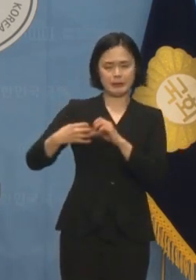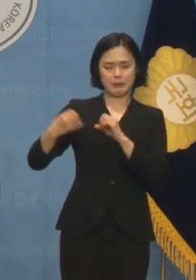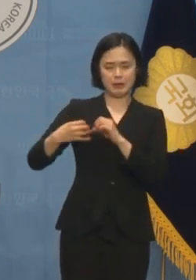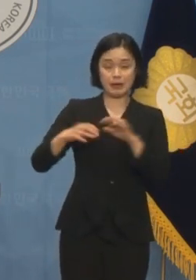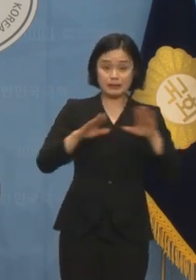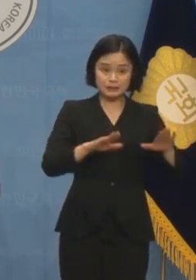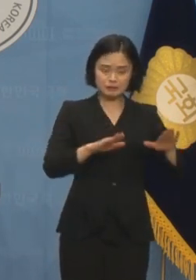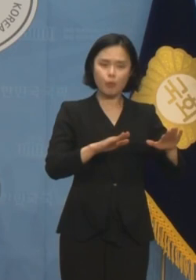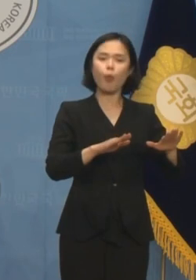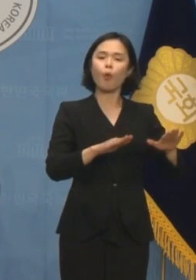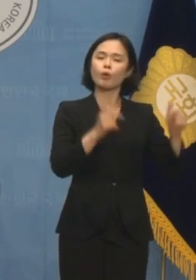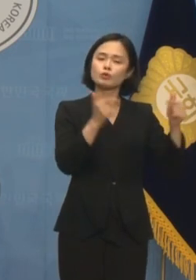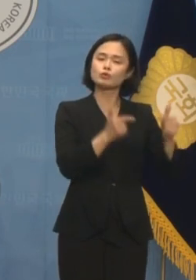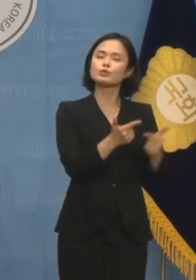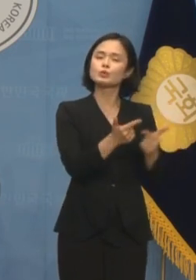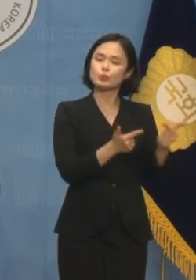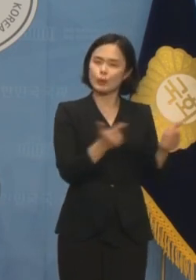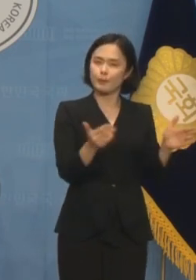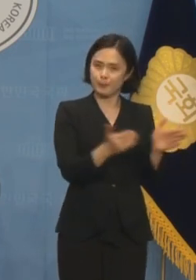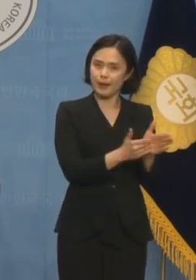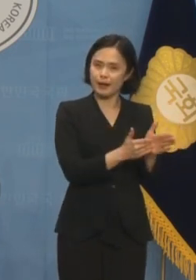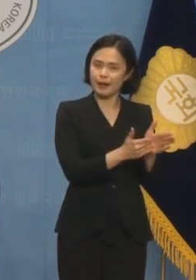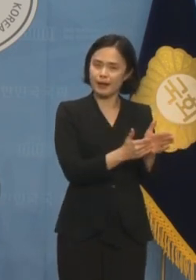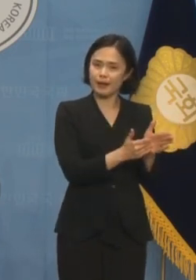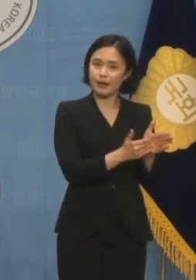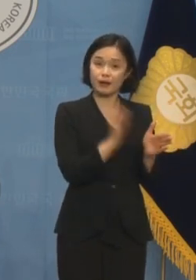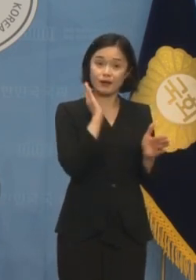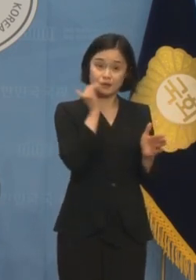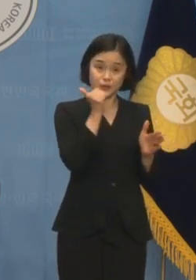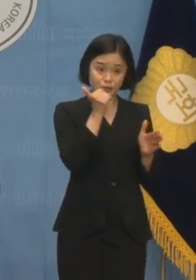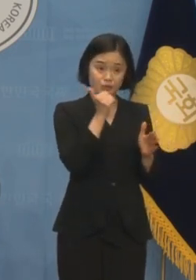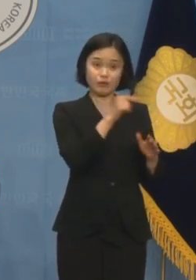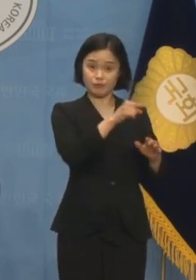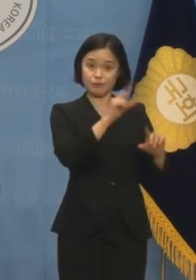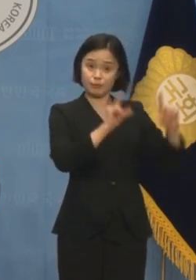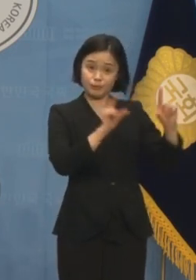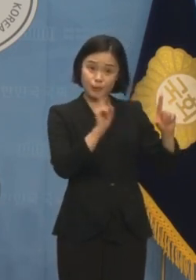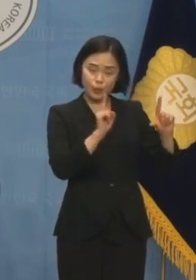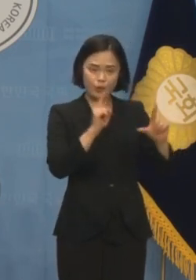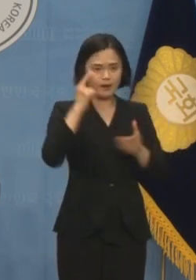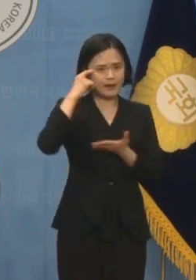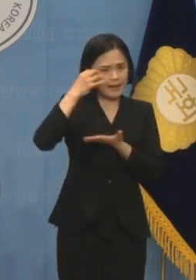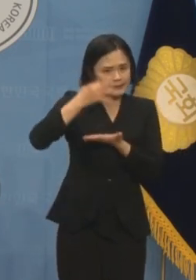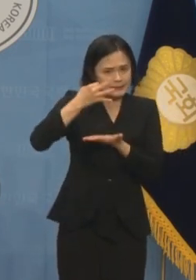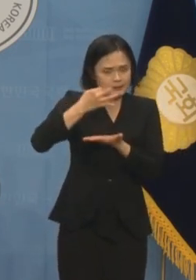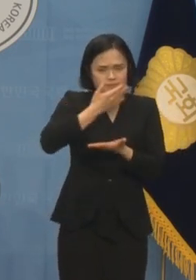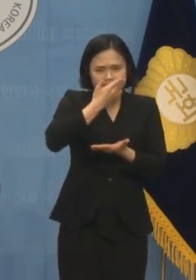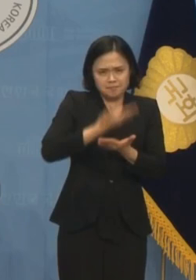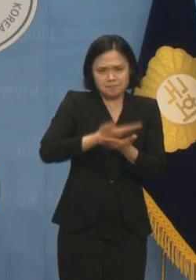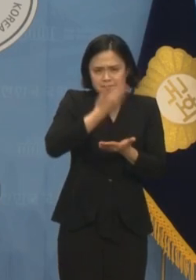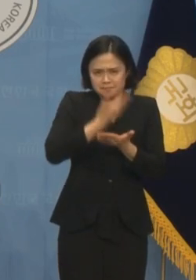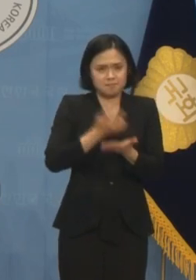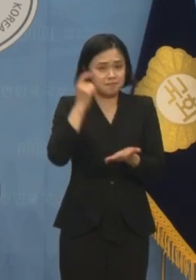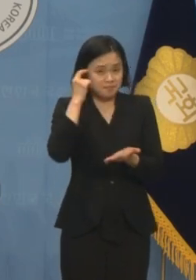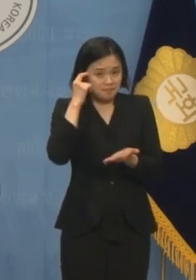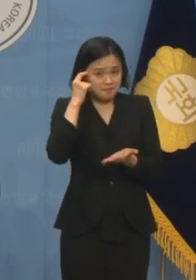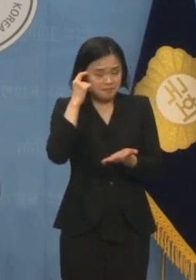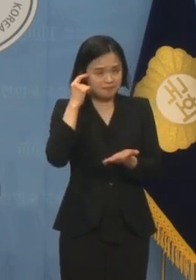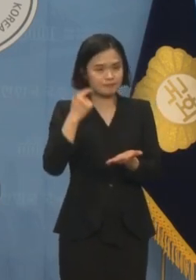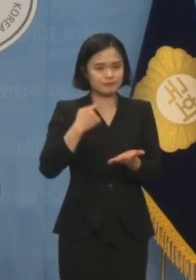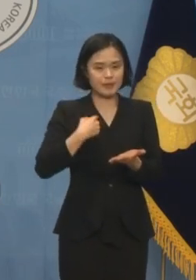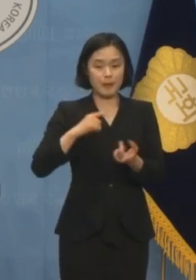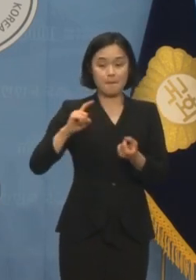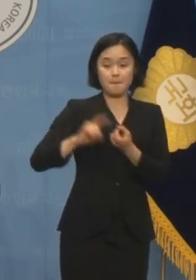비교해봐도 그렇습니다. 윤 대통령이 워낙 가치와 이념을 중시하시니 혹시나 입맛에 맞는